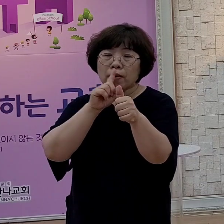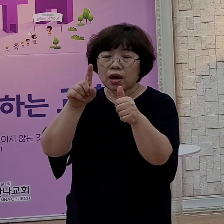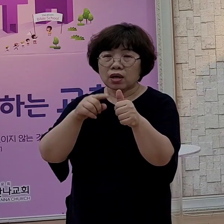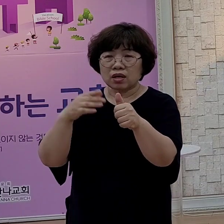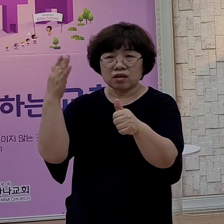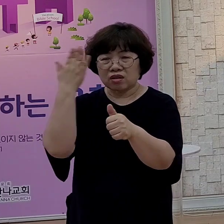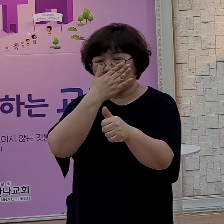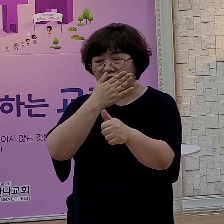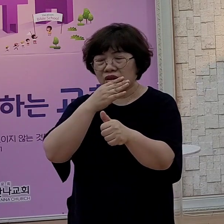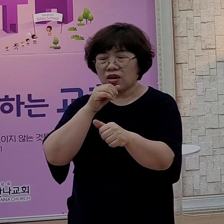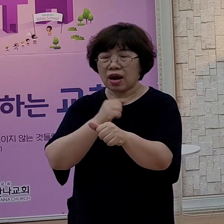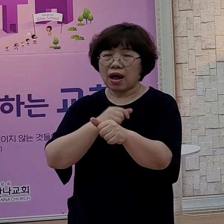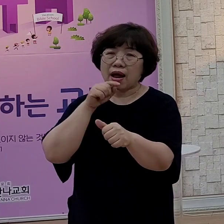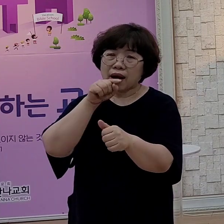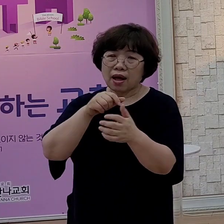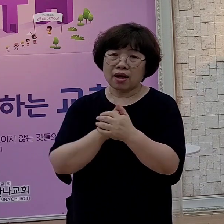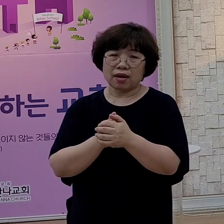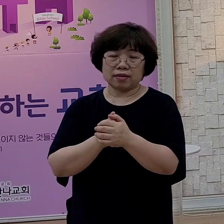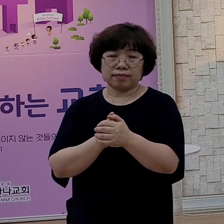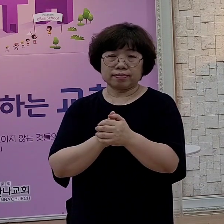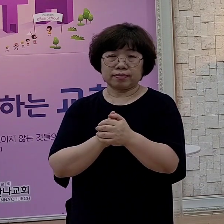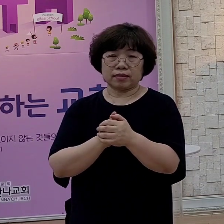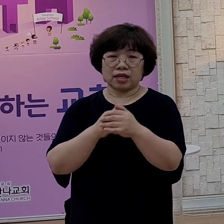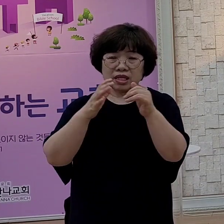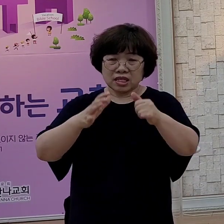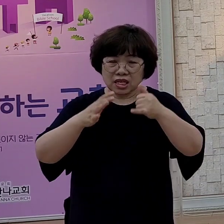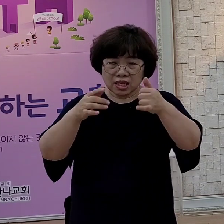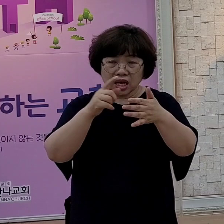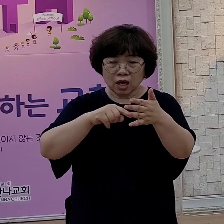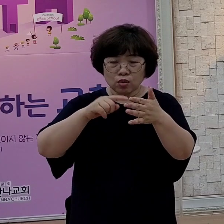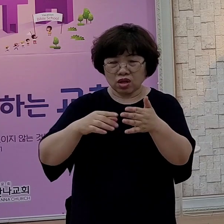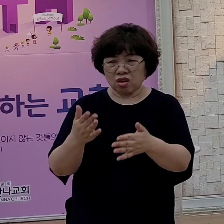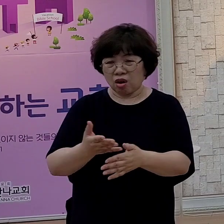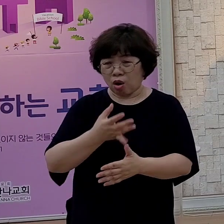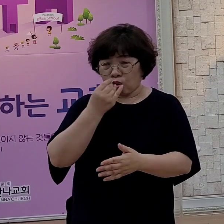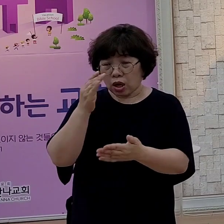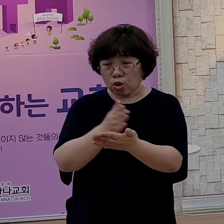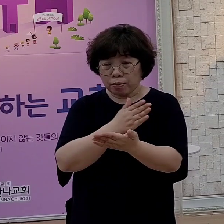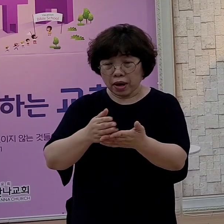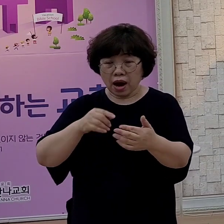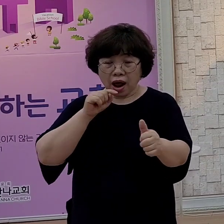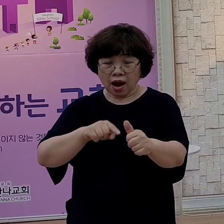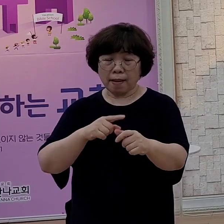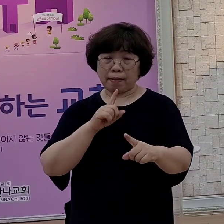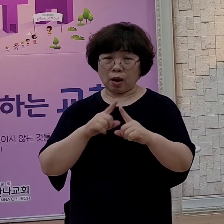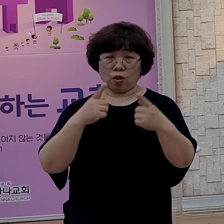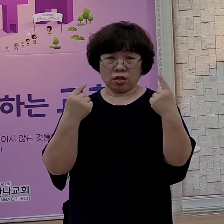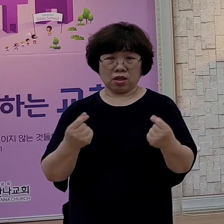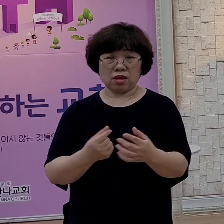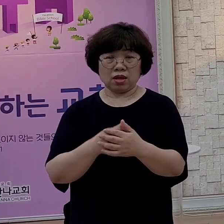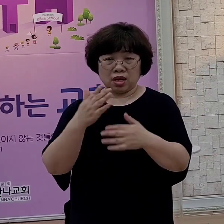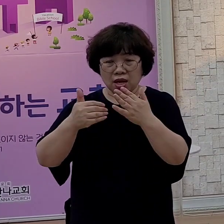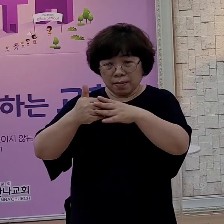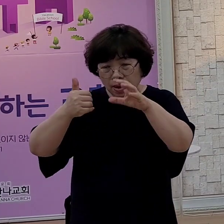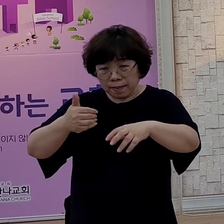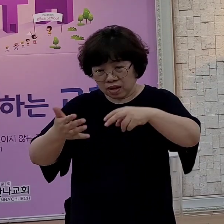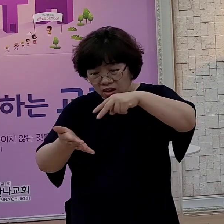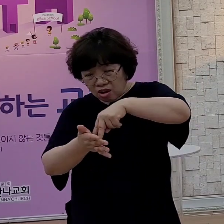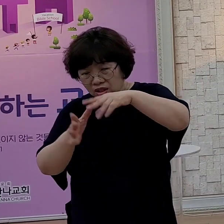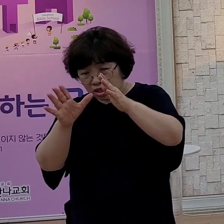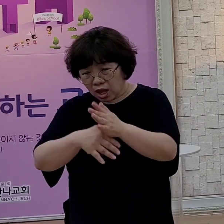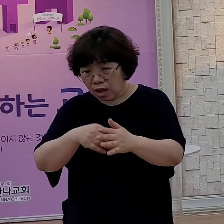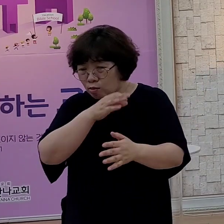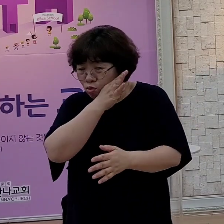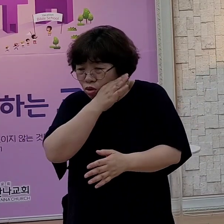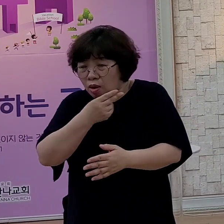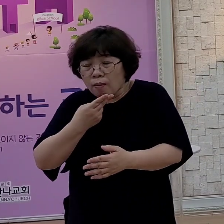성결하라 이 말이요. 이 세상 가운데서 거룩하게 구별되라는 말입니다. 우리가 하나님 앞에 서기에 부끄러움이 없는